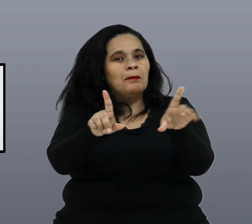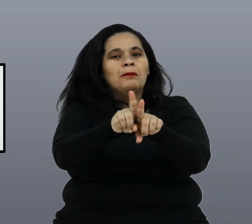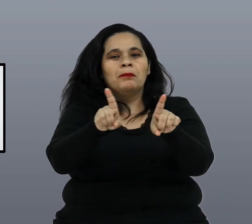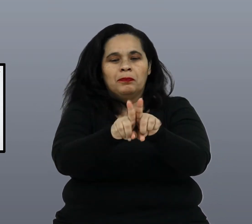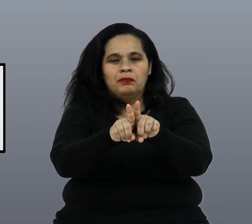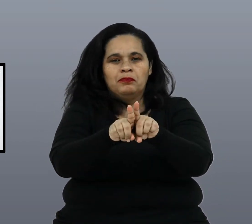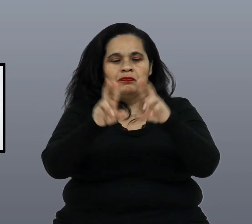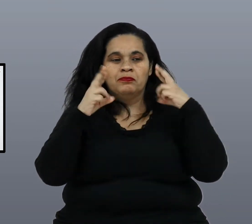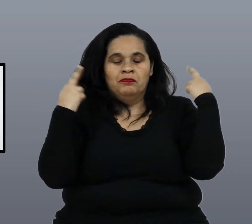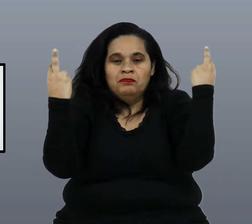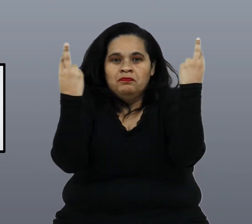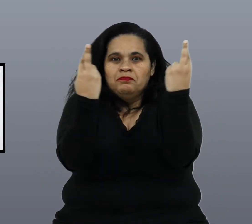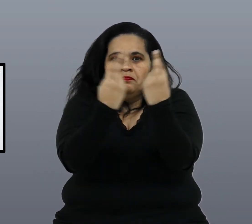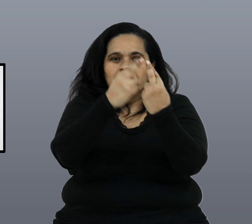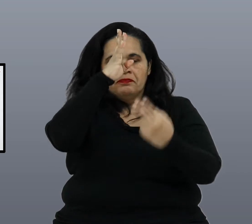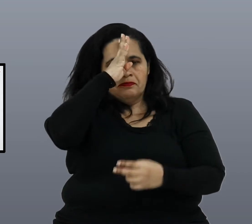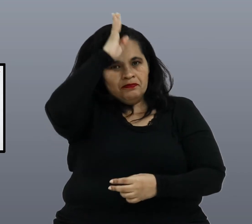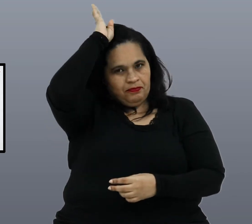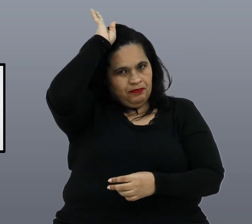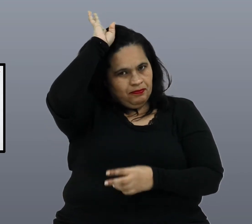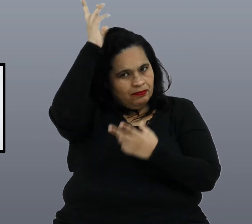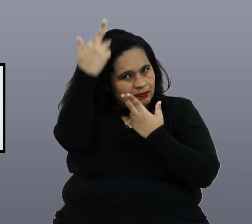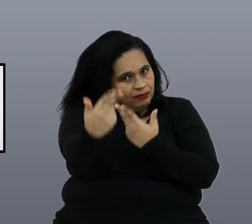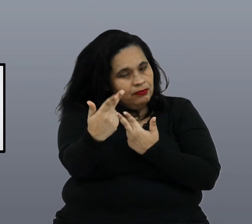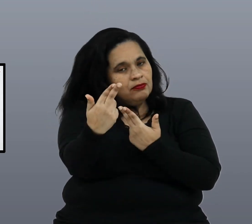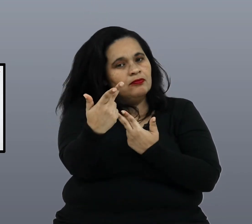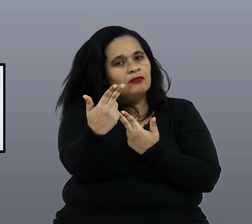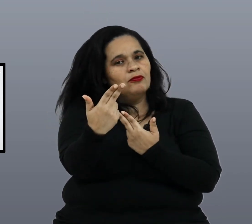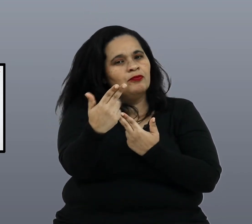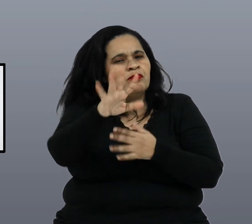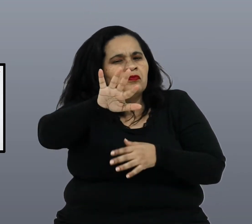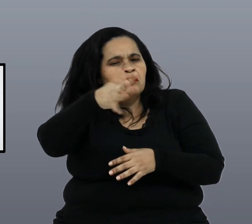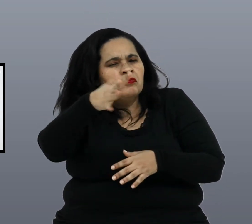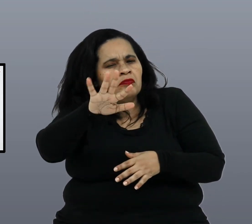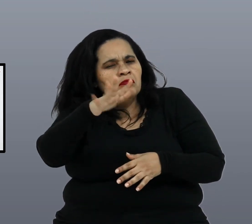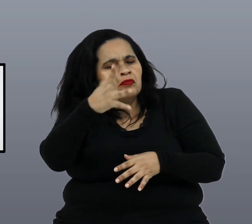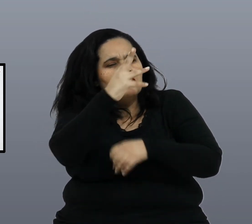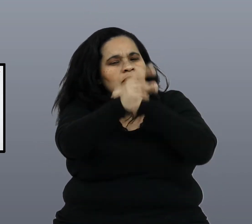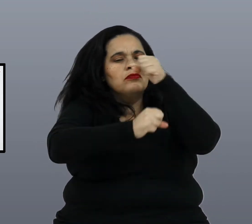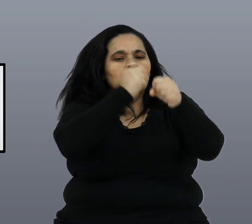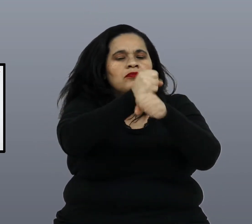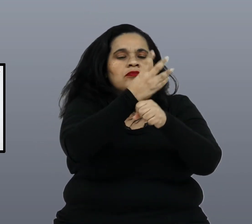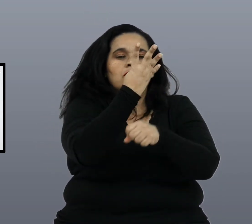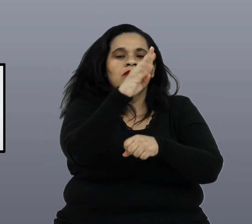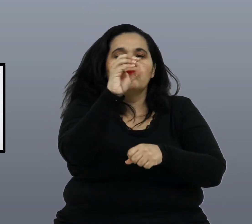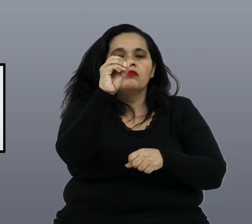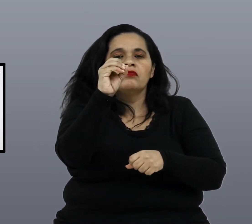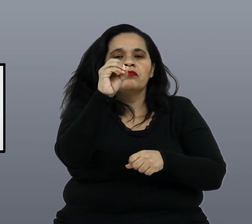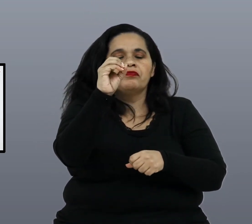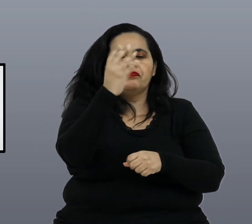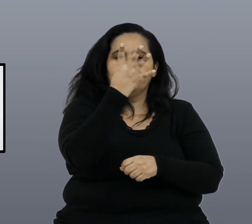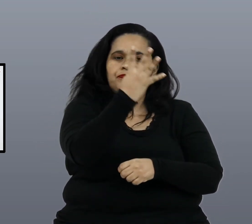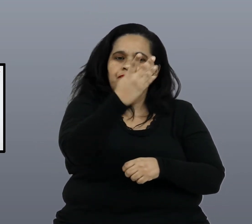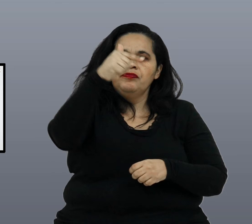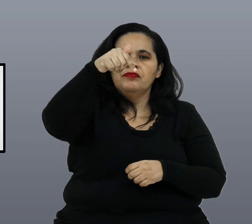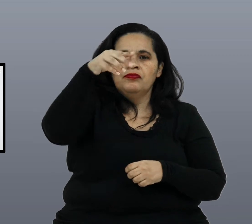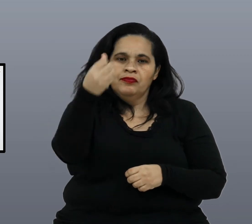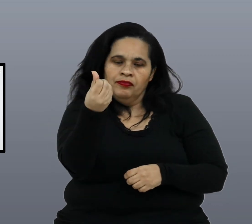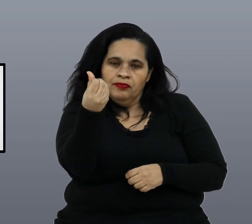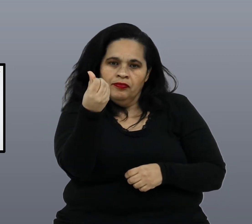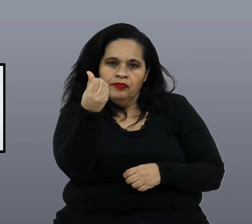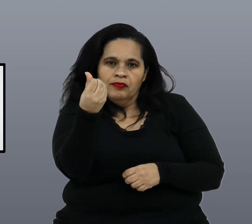ser diferente. Nós vamos encontrar nos meados do ano 400, exatamente 476, que